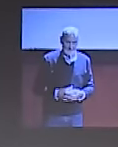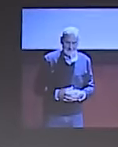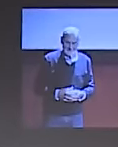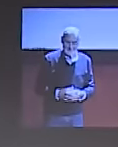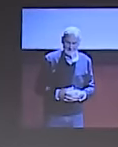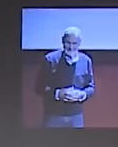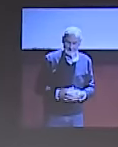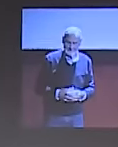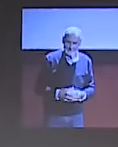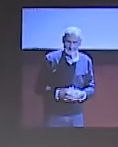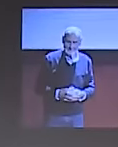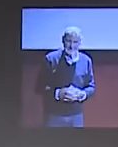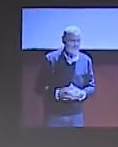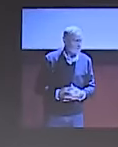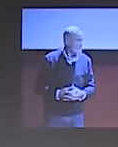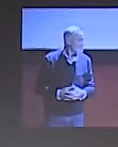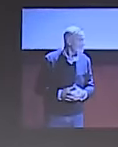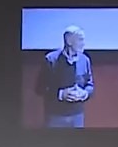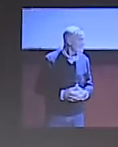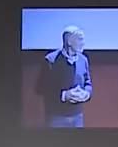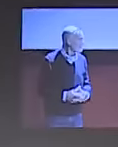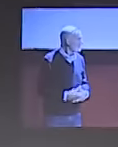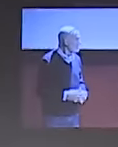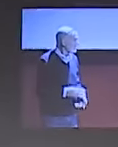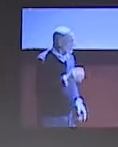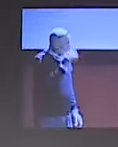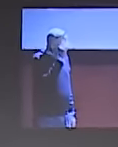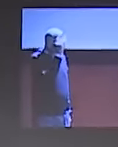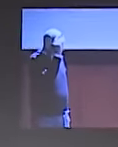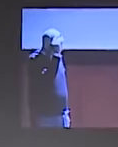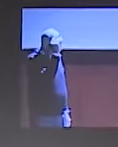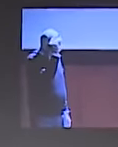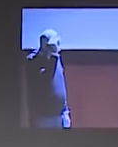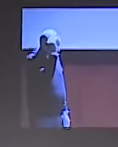Qui vous pose des questions ? C'est Mme qui va vous poser des questions.